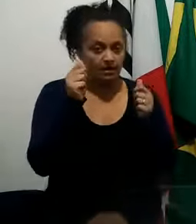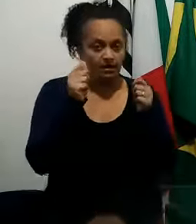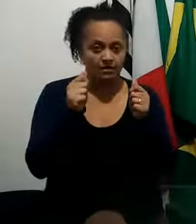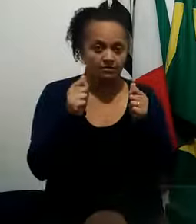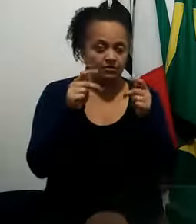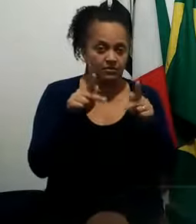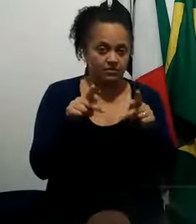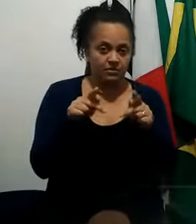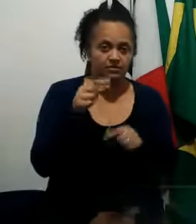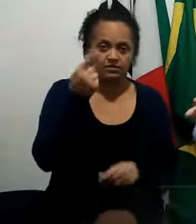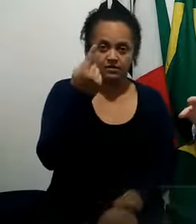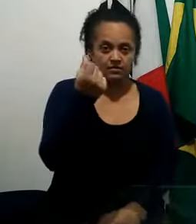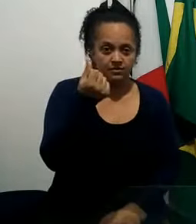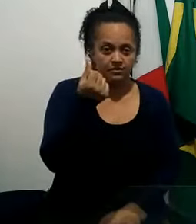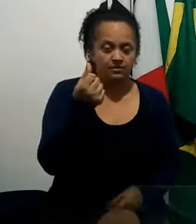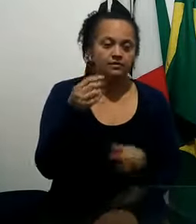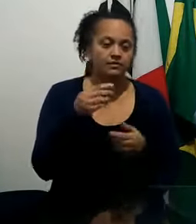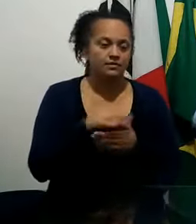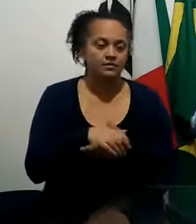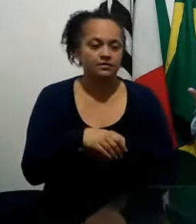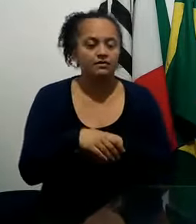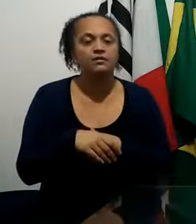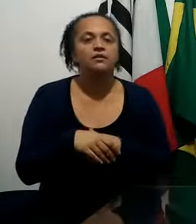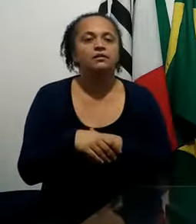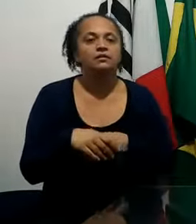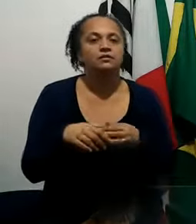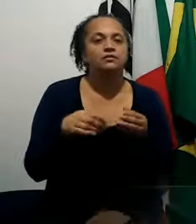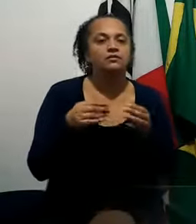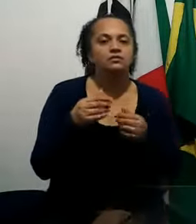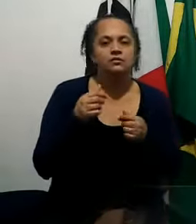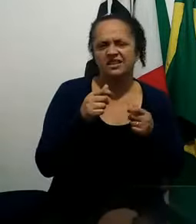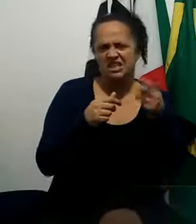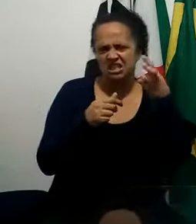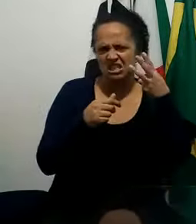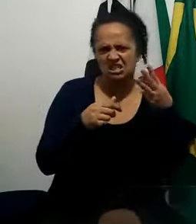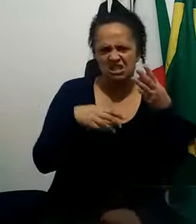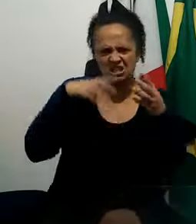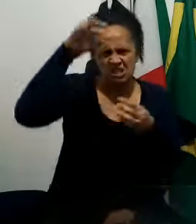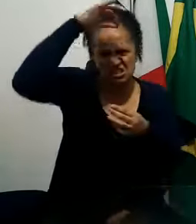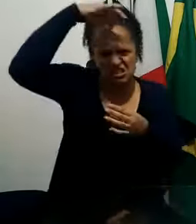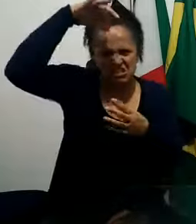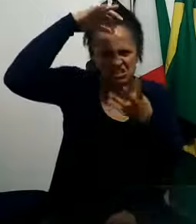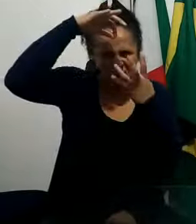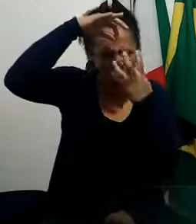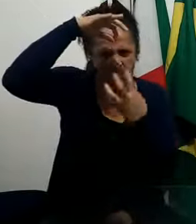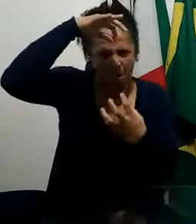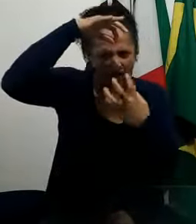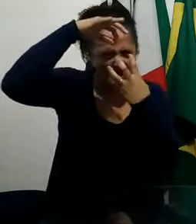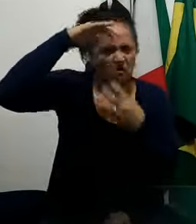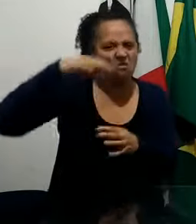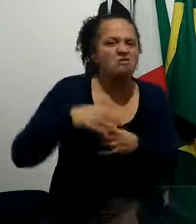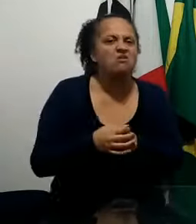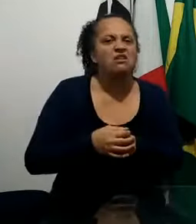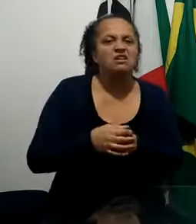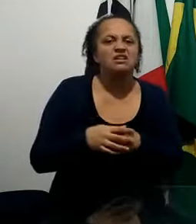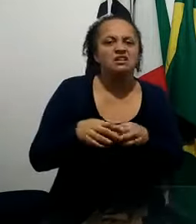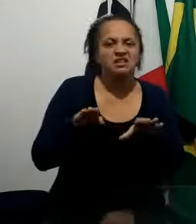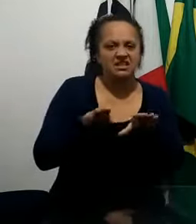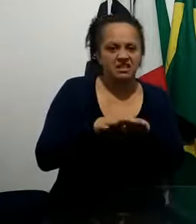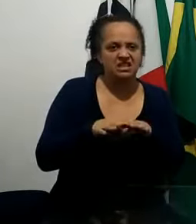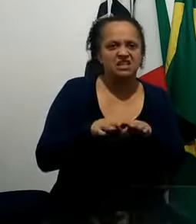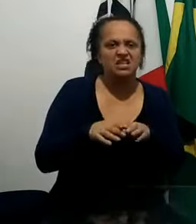16. E esses 3 espíritos imundos que saem da boca da trindade satânica, que é o anticristo, a